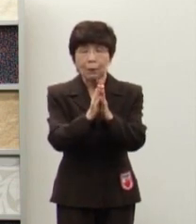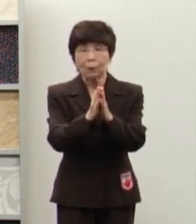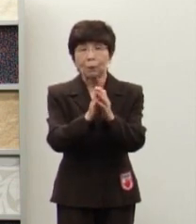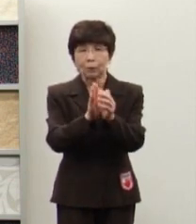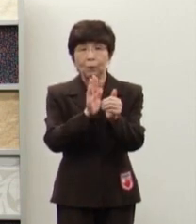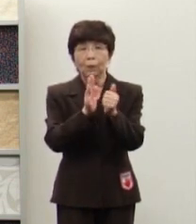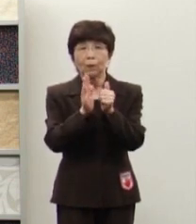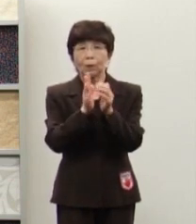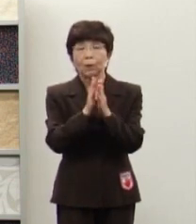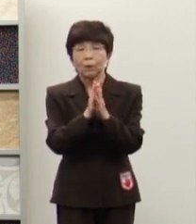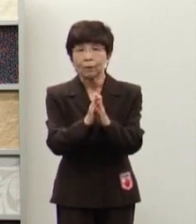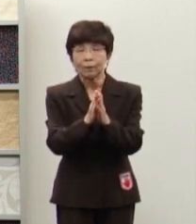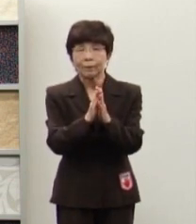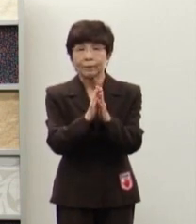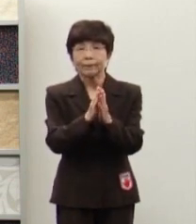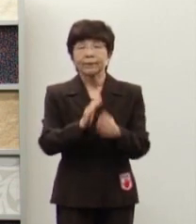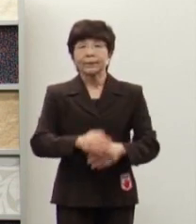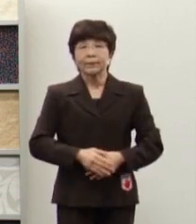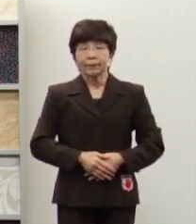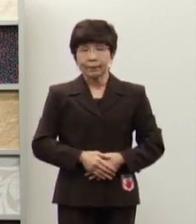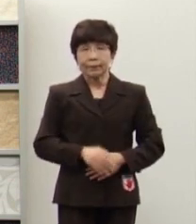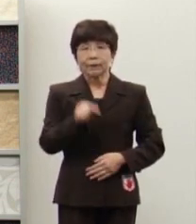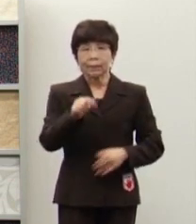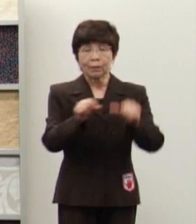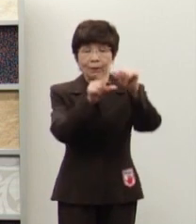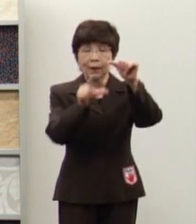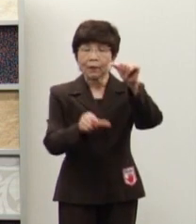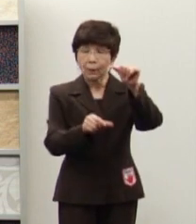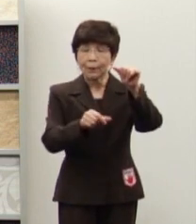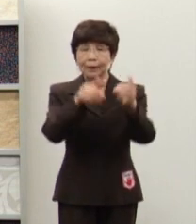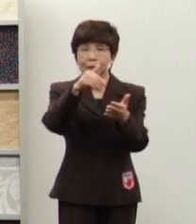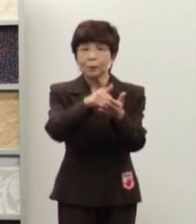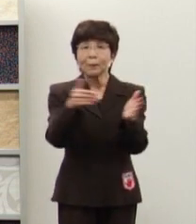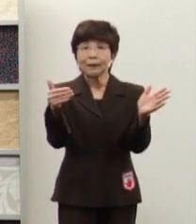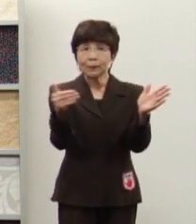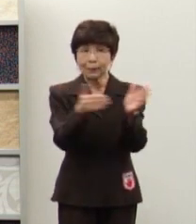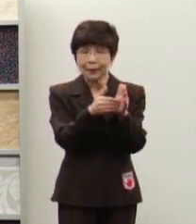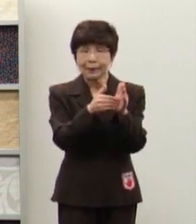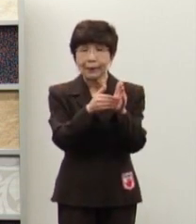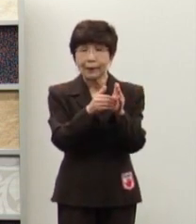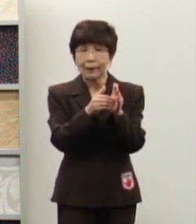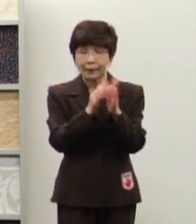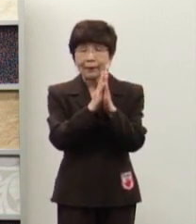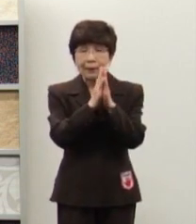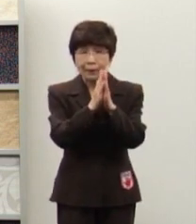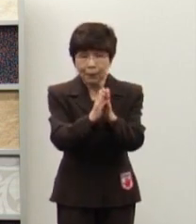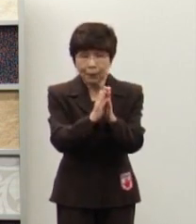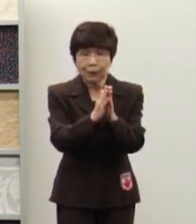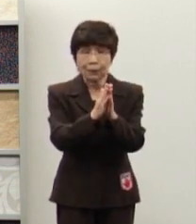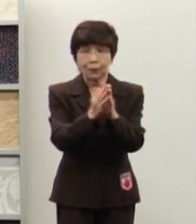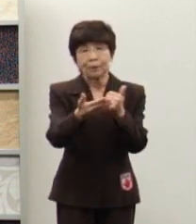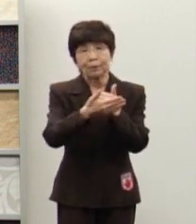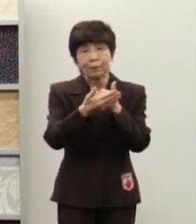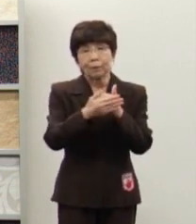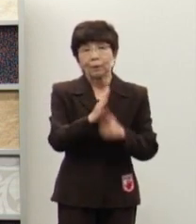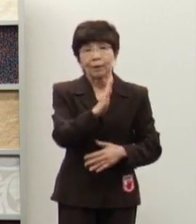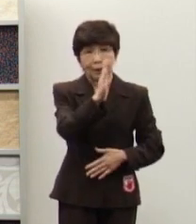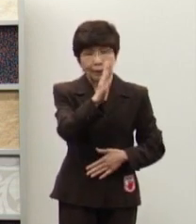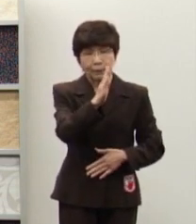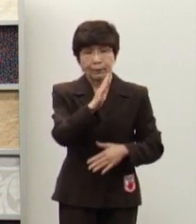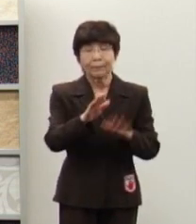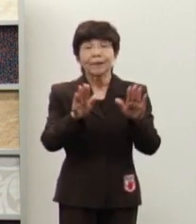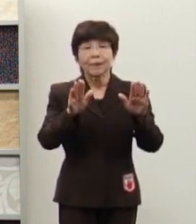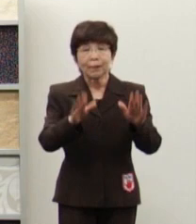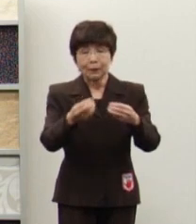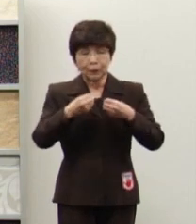現行の協力要請につきましては、今月末応酬期としております。現在の感染状況は、先